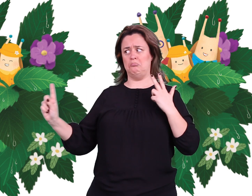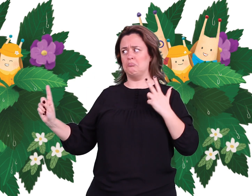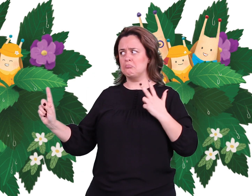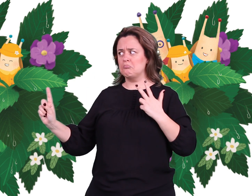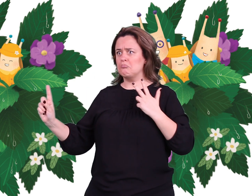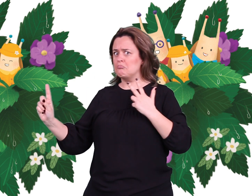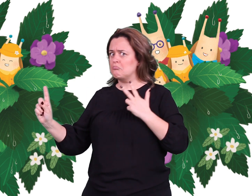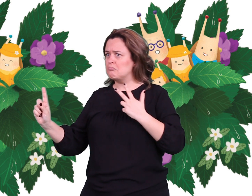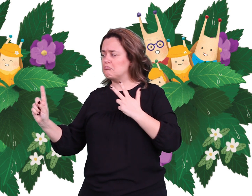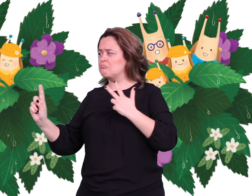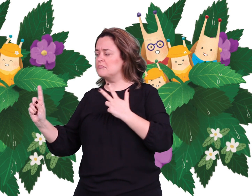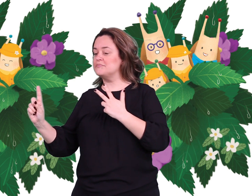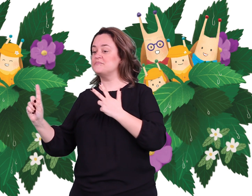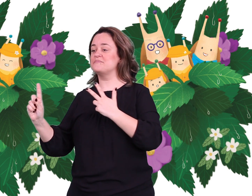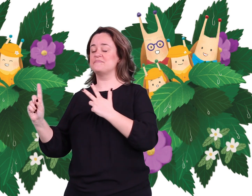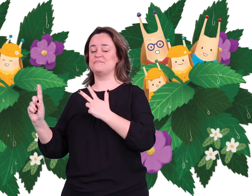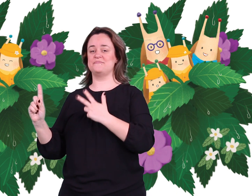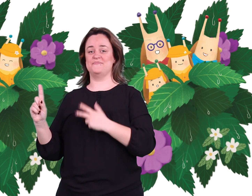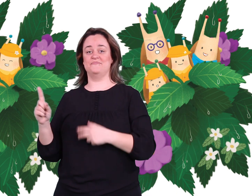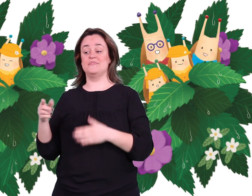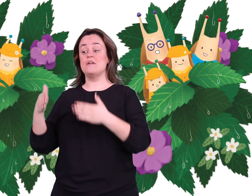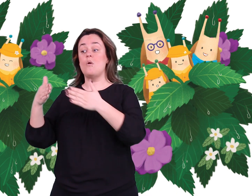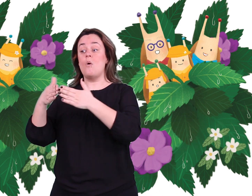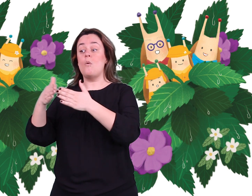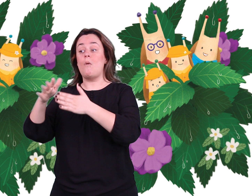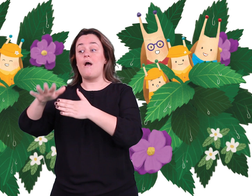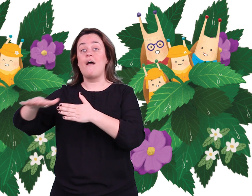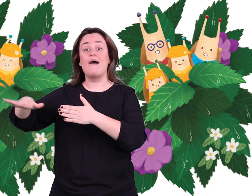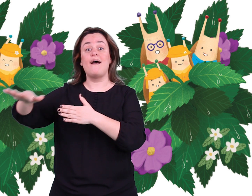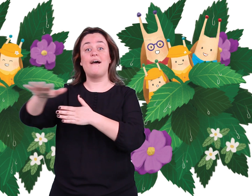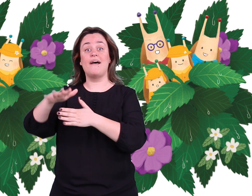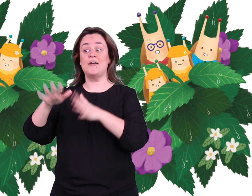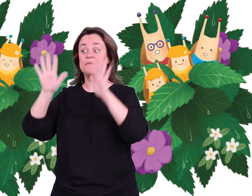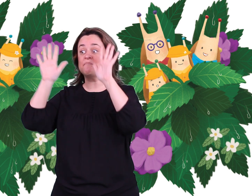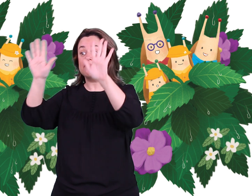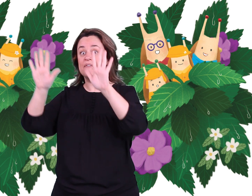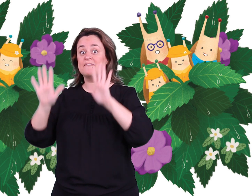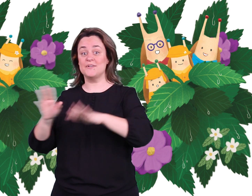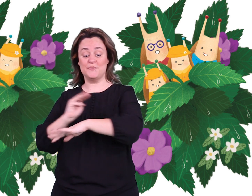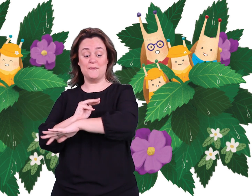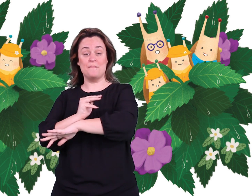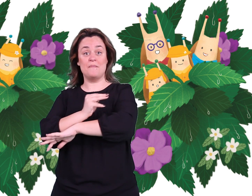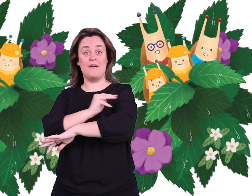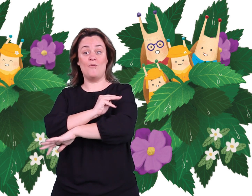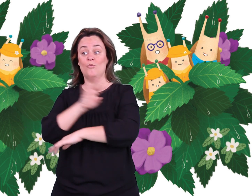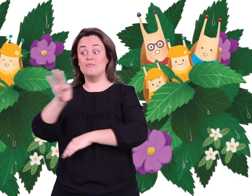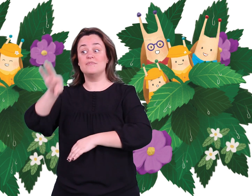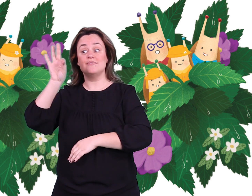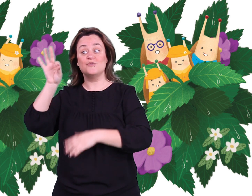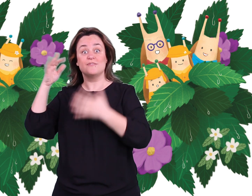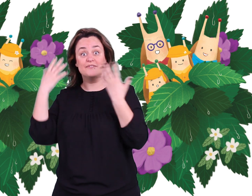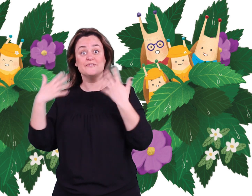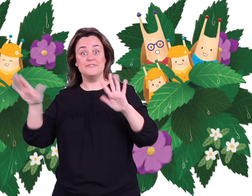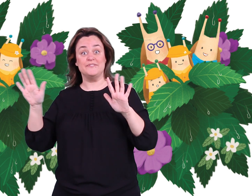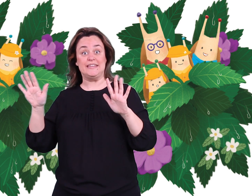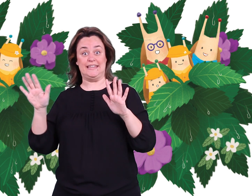étonnés. Ils font demi-tour pour la rejoindre. En voyant le merveilleux coin qu'elle a